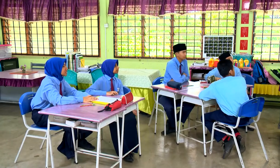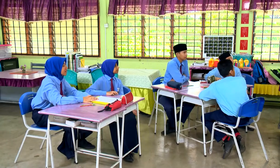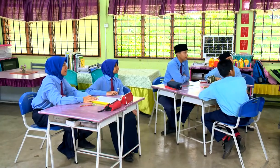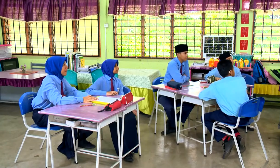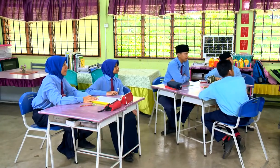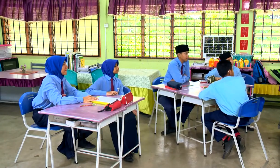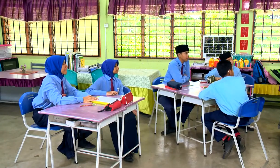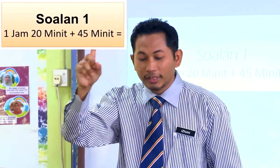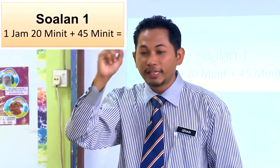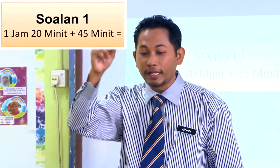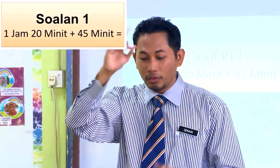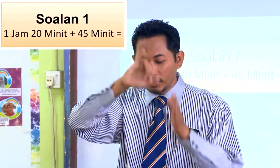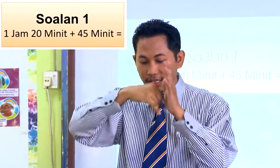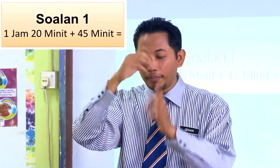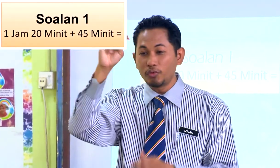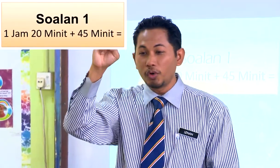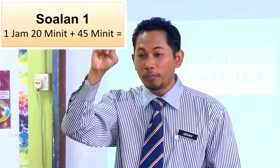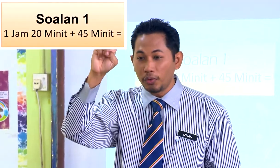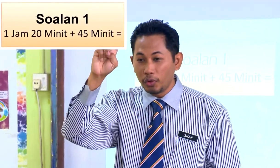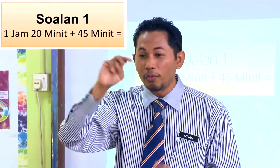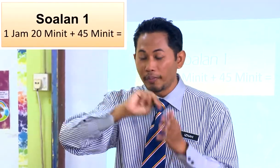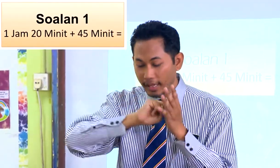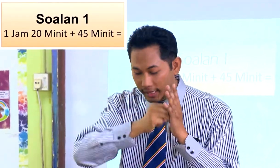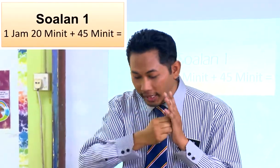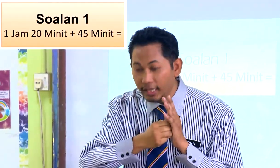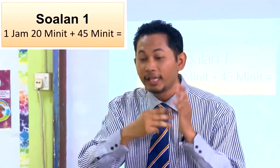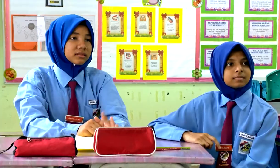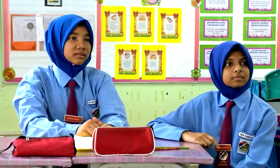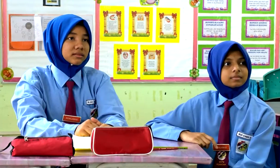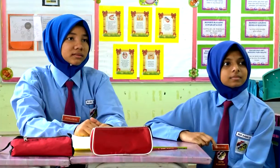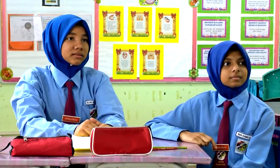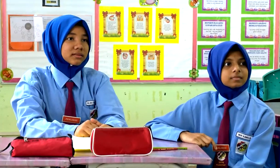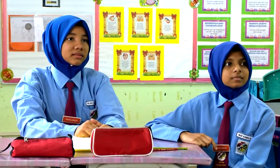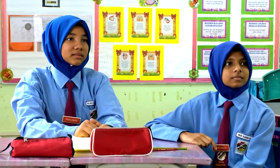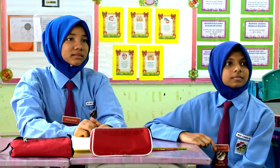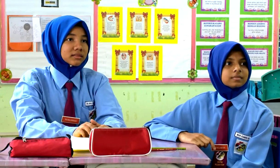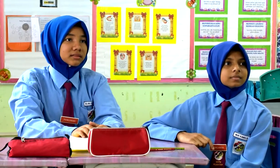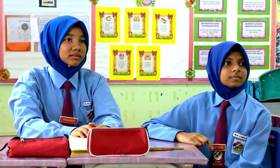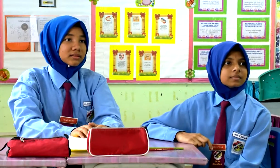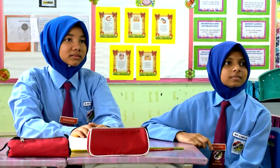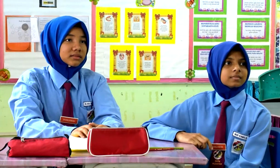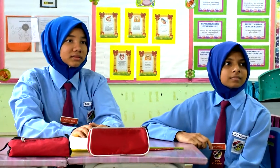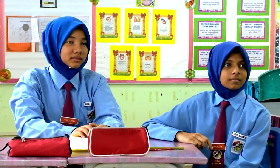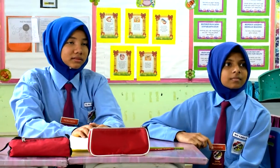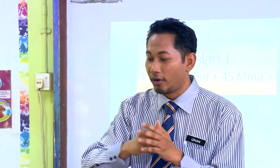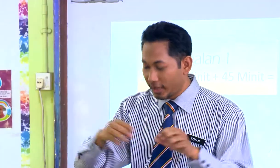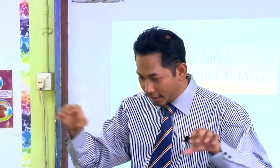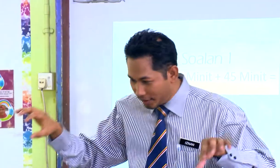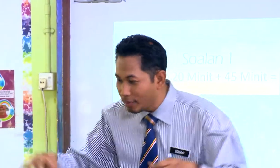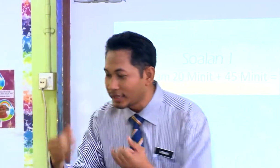1. 1 jam 20 minit tambah 45 minit. Okey, boleh buat